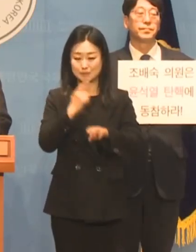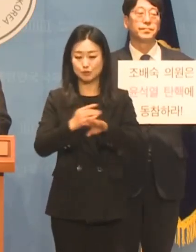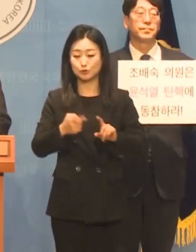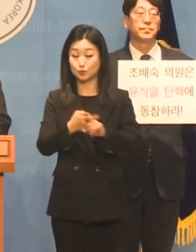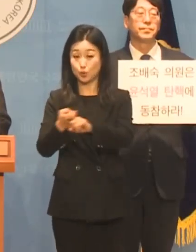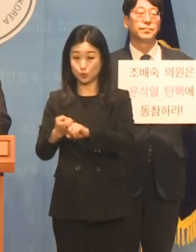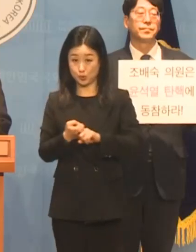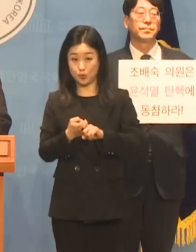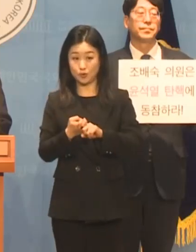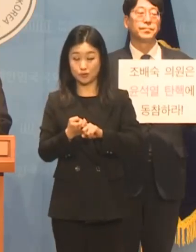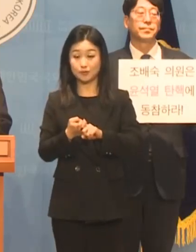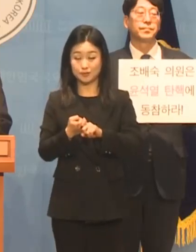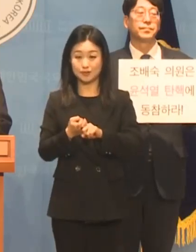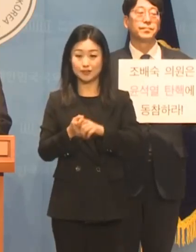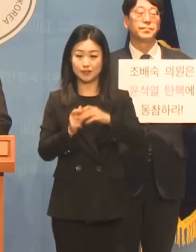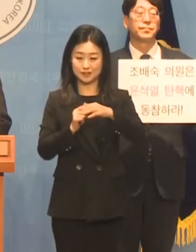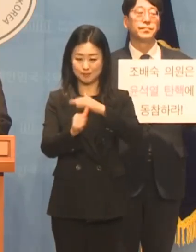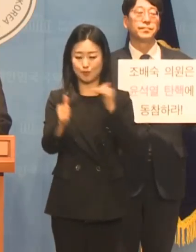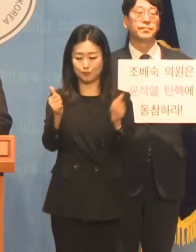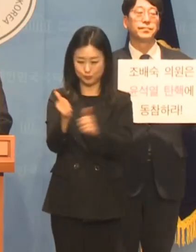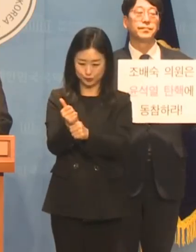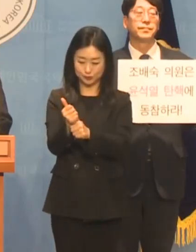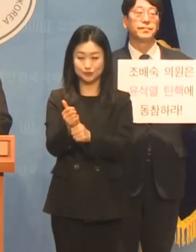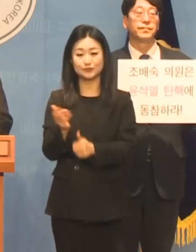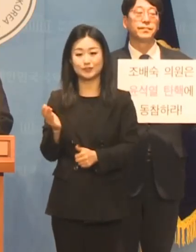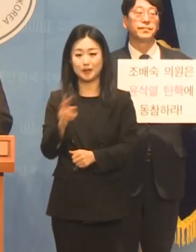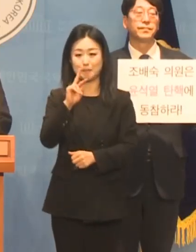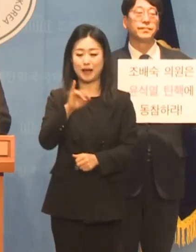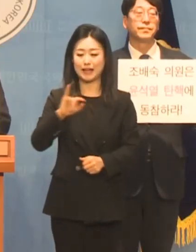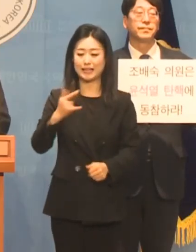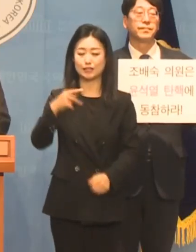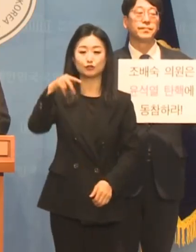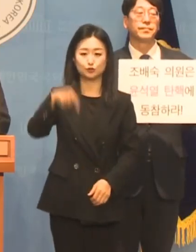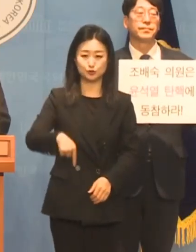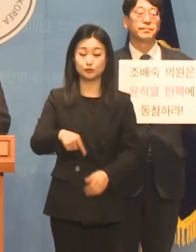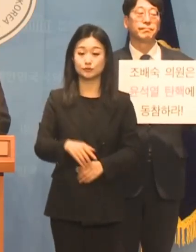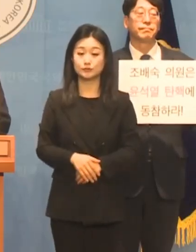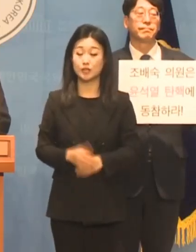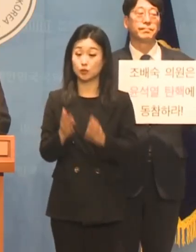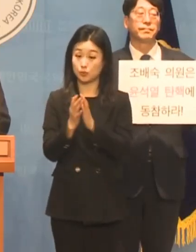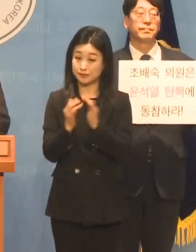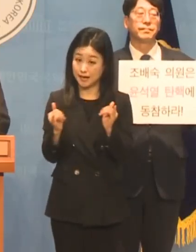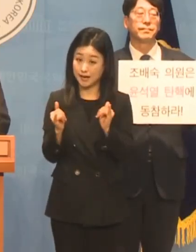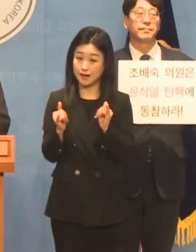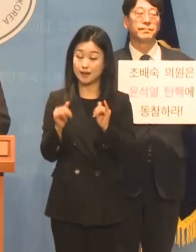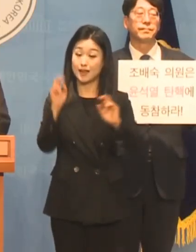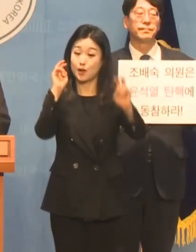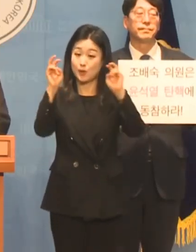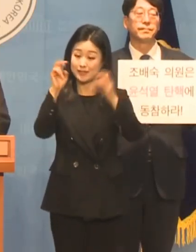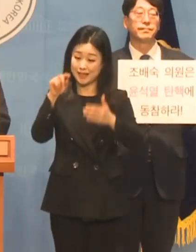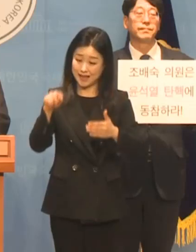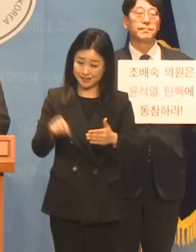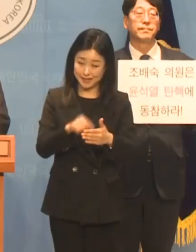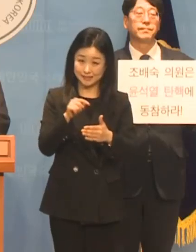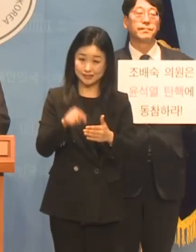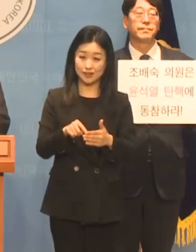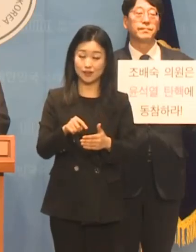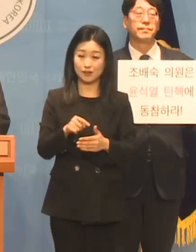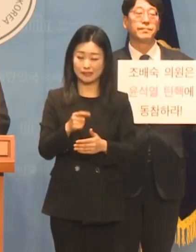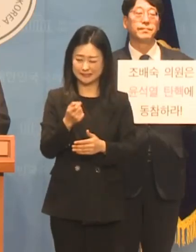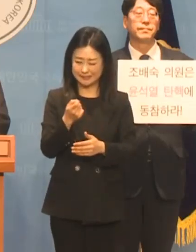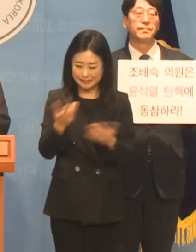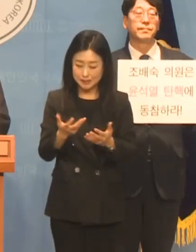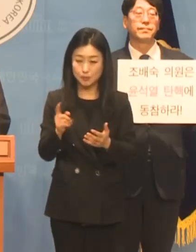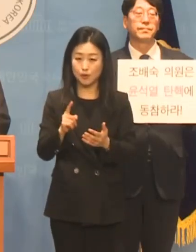전북본부 수석부본부장 박인수입니다. 우리 노동자들은 정말 회사에서 사소한 것 하나로도